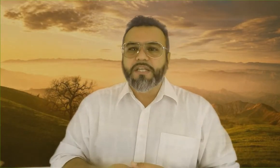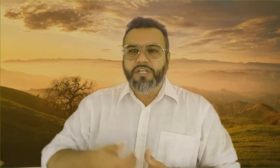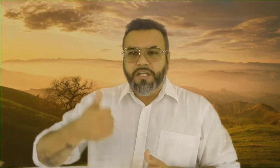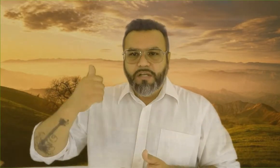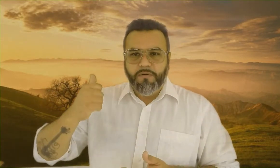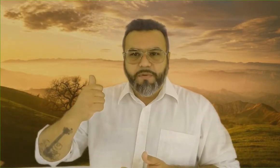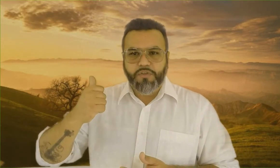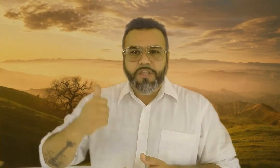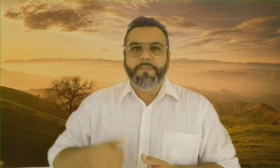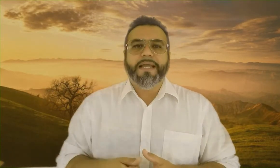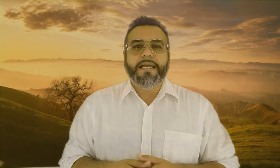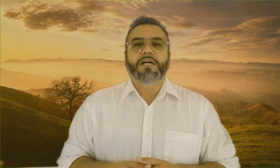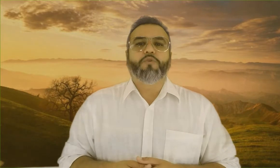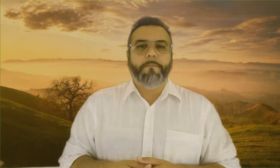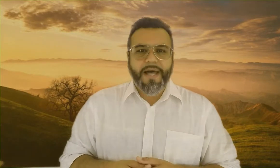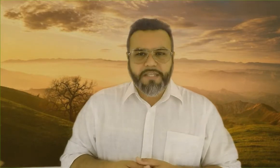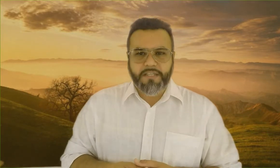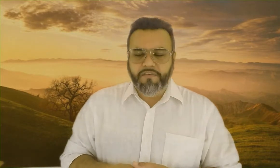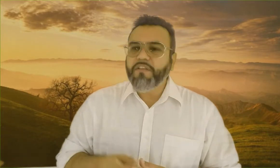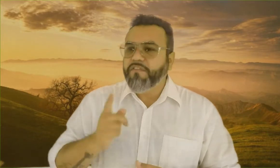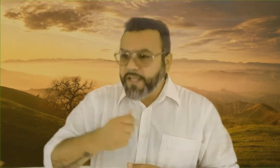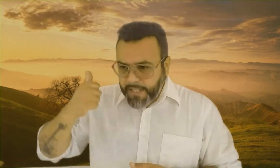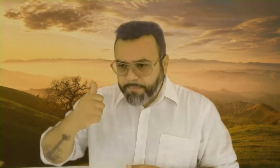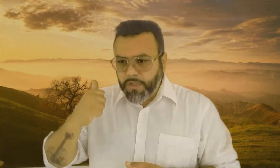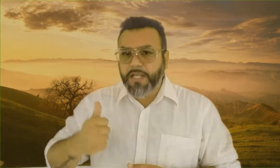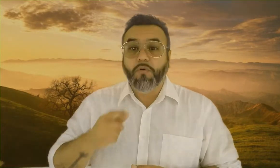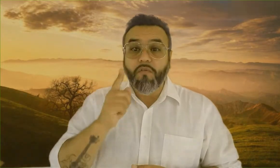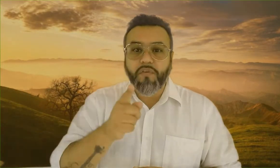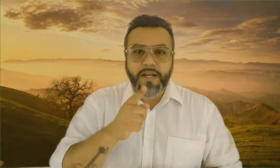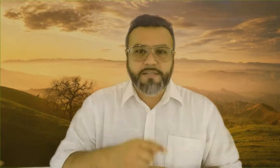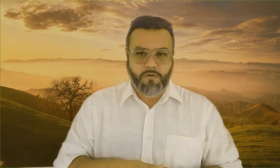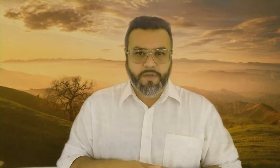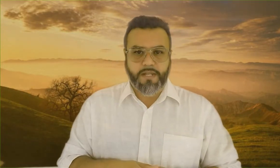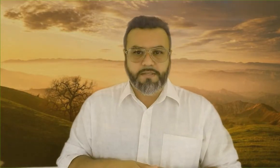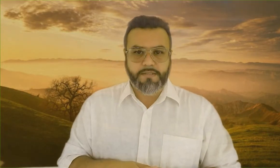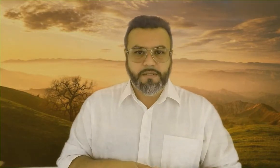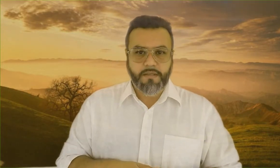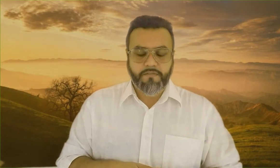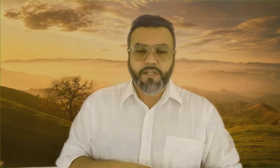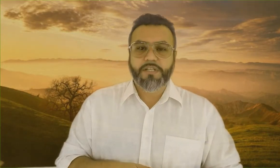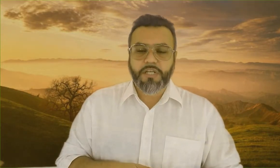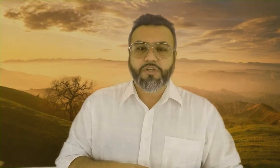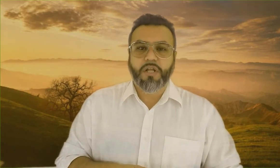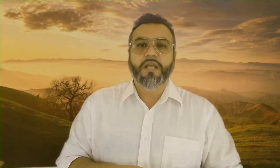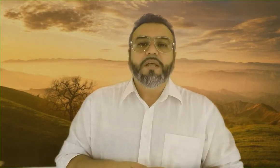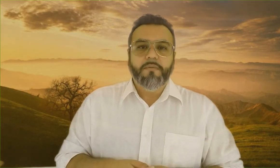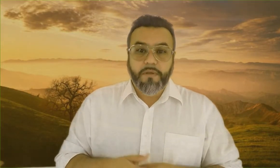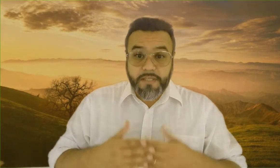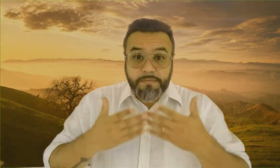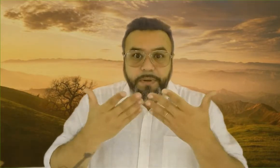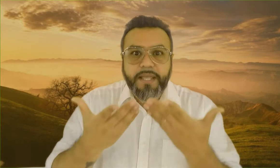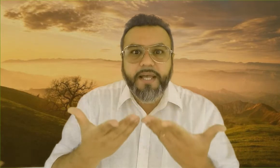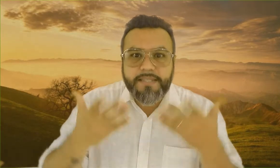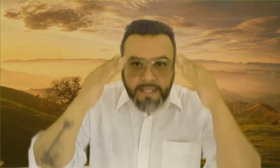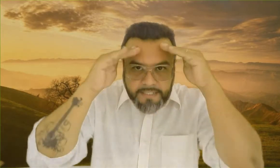igreja, o pastor está pregando, o padre está falando, vai lá do lado, conversa com eles. Fala, gente, olha, explica essa questão